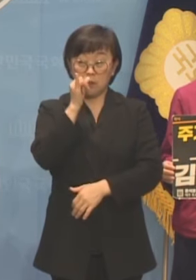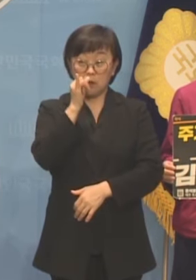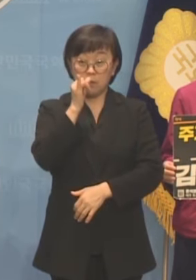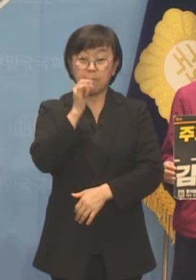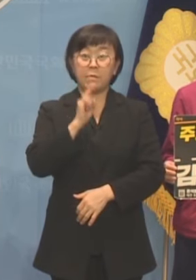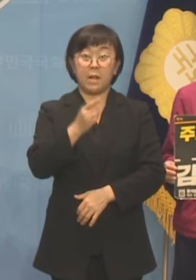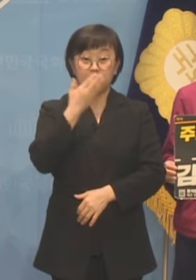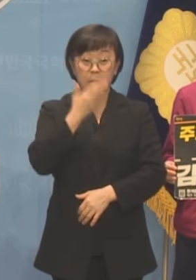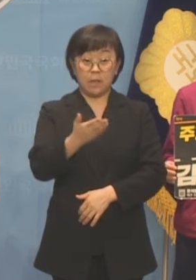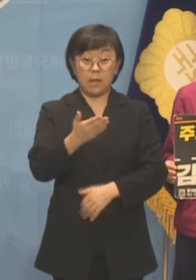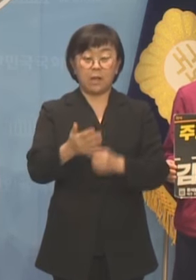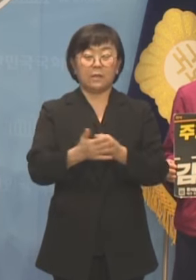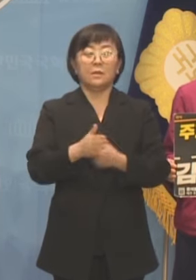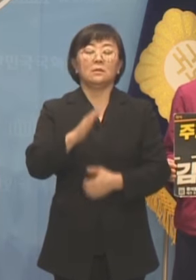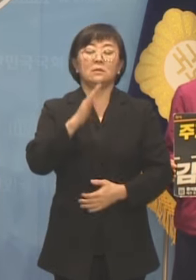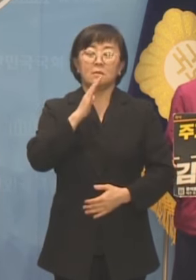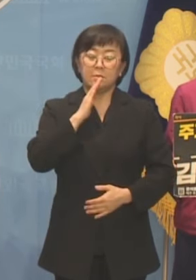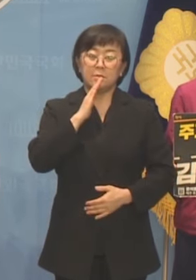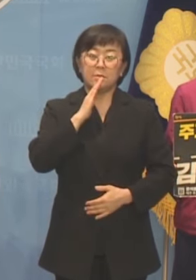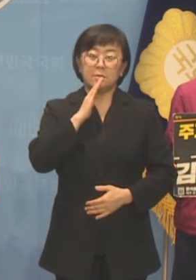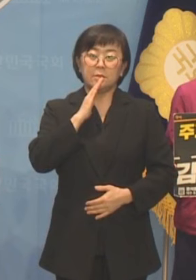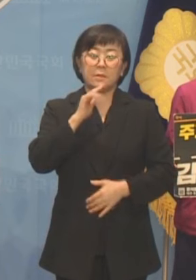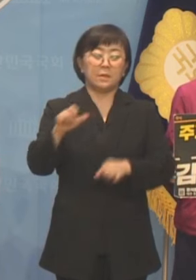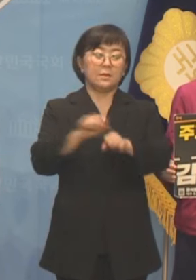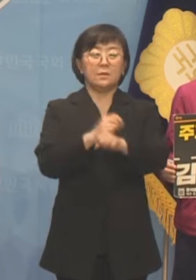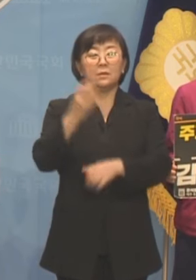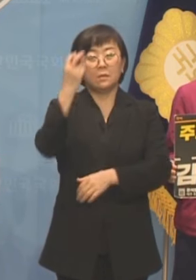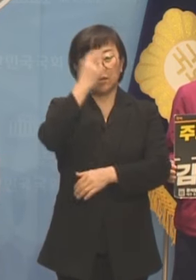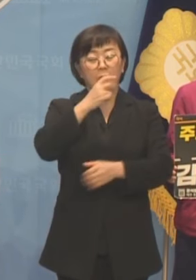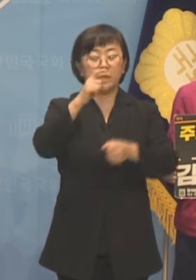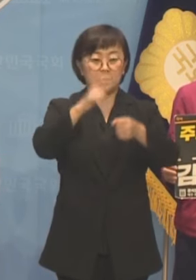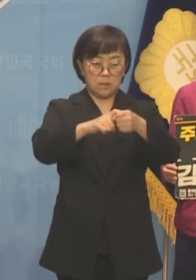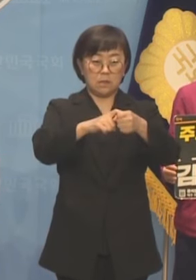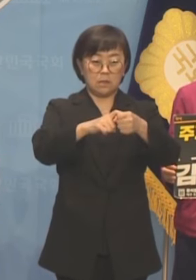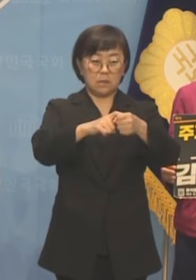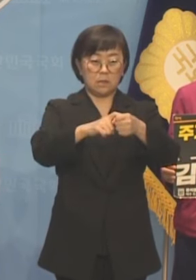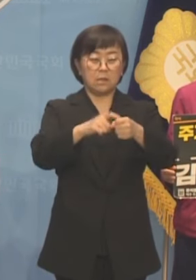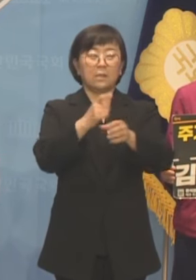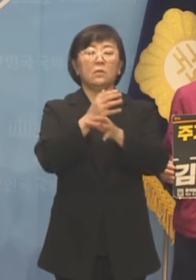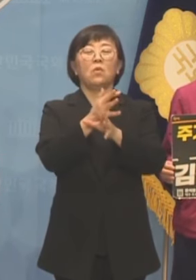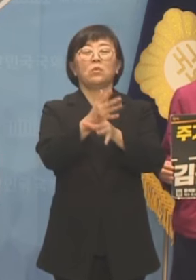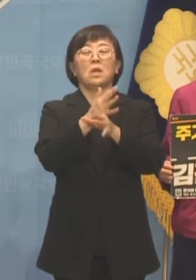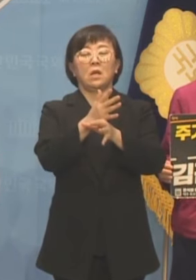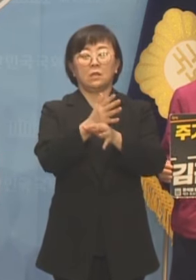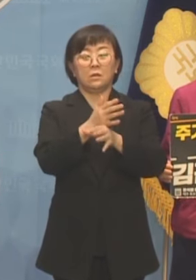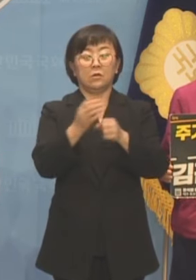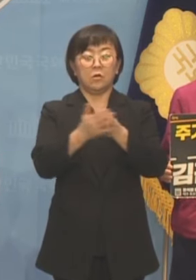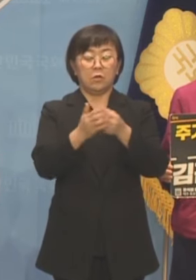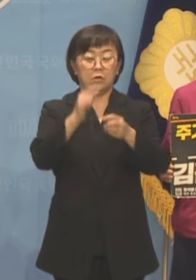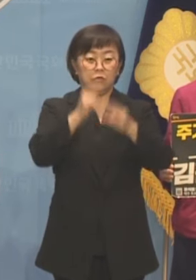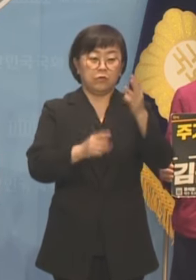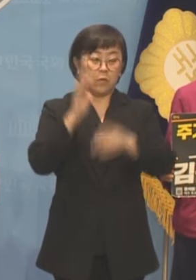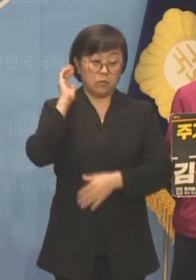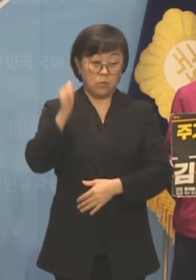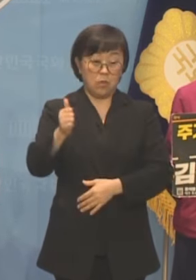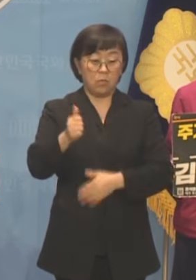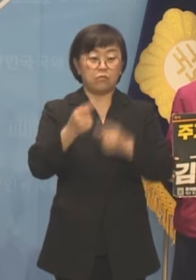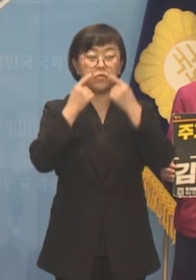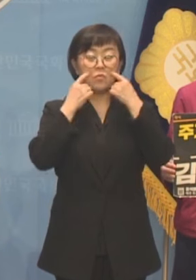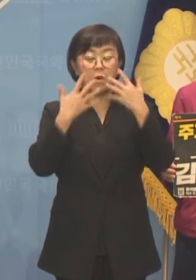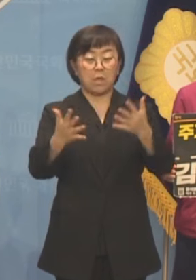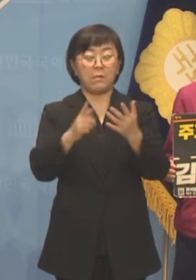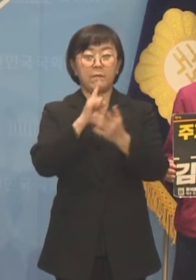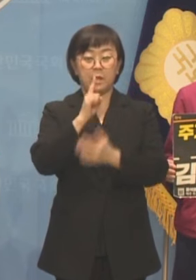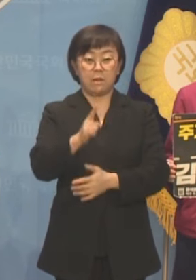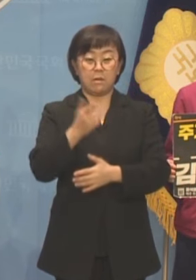하겠다라는 것은 그야말로 특검의 취지를 농락하는 겁니다 윤성 대통령 분명히